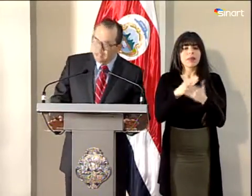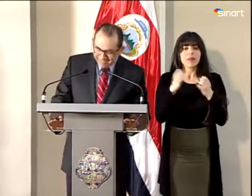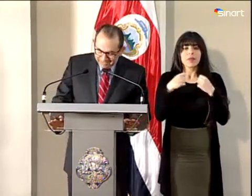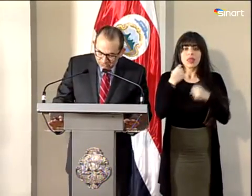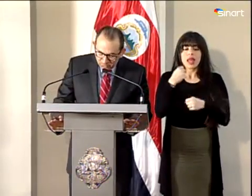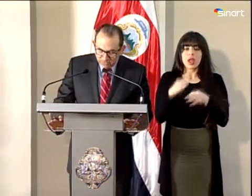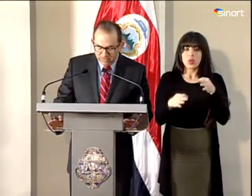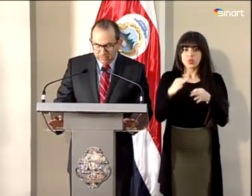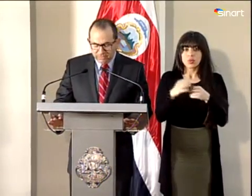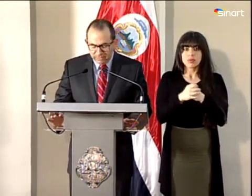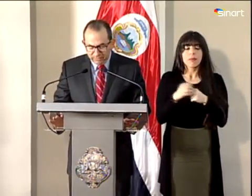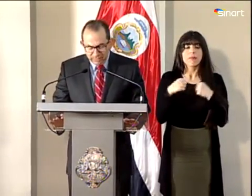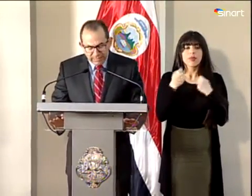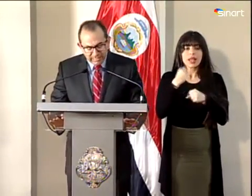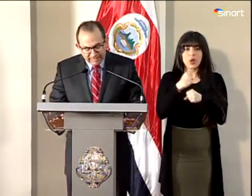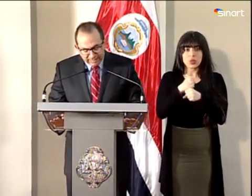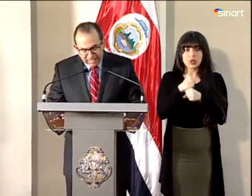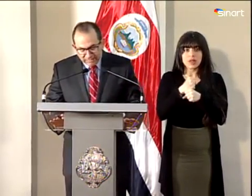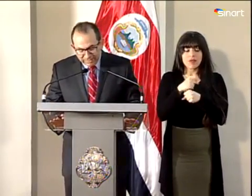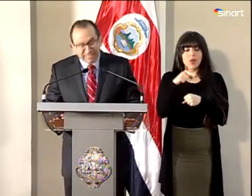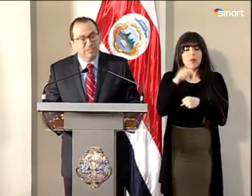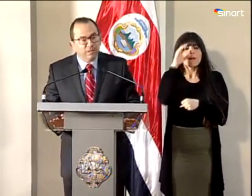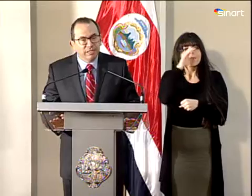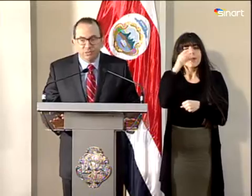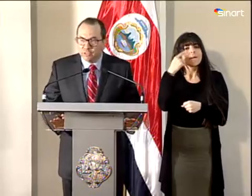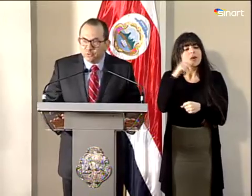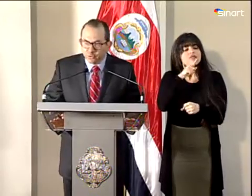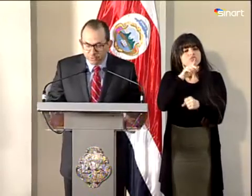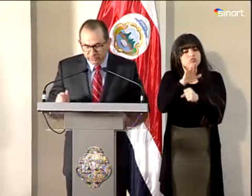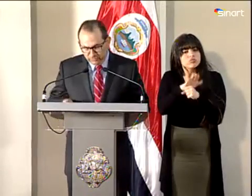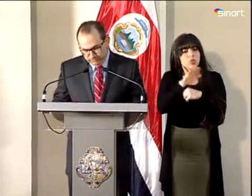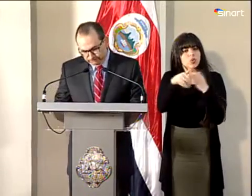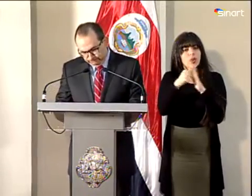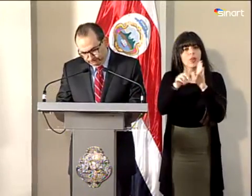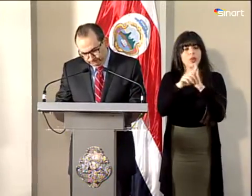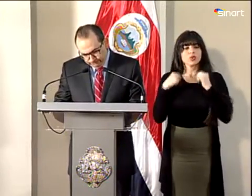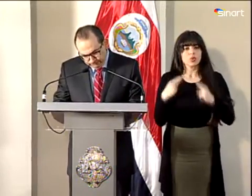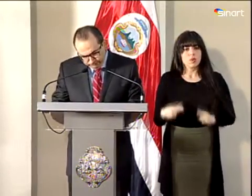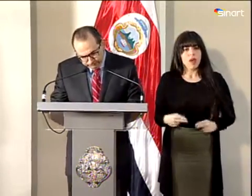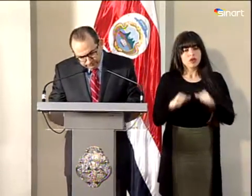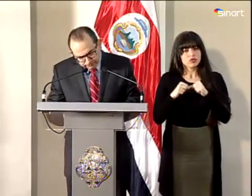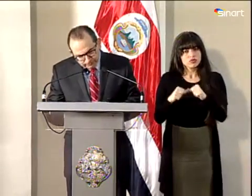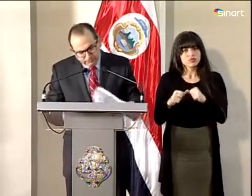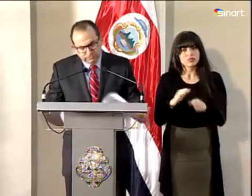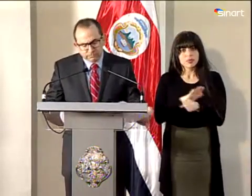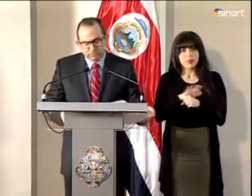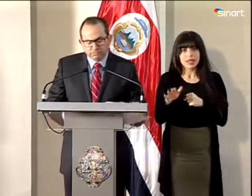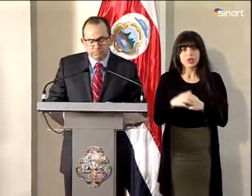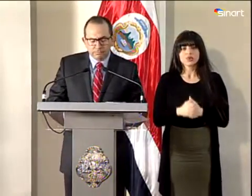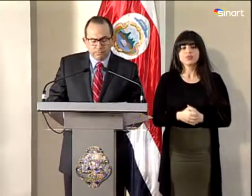con la intención de garantizar la vigencia plena de los derechos humanos.